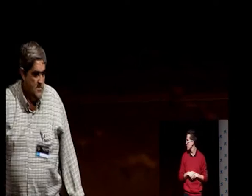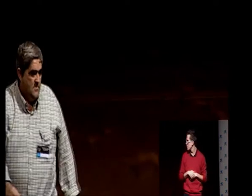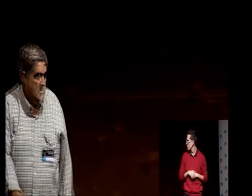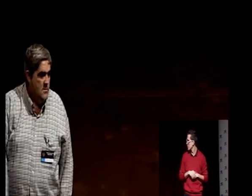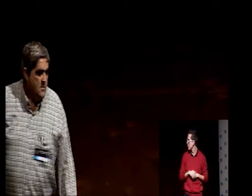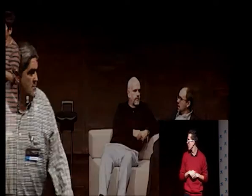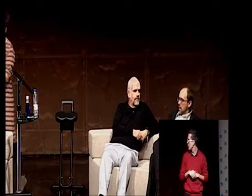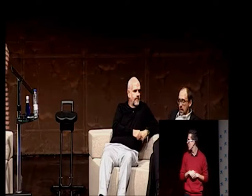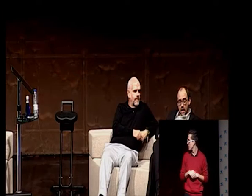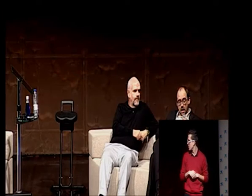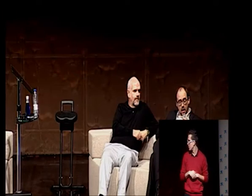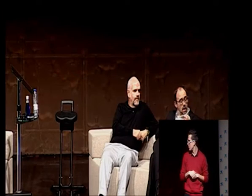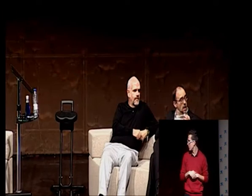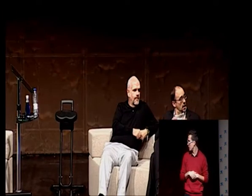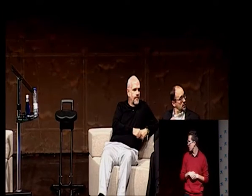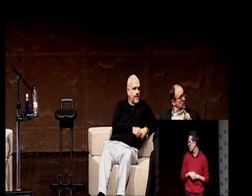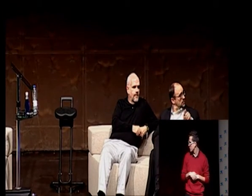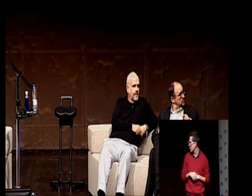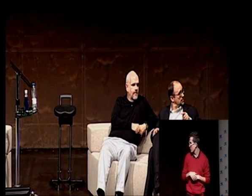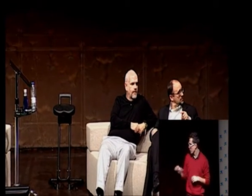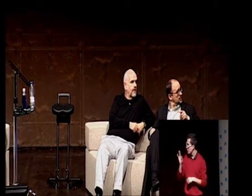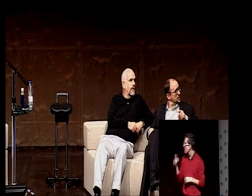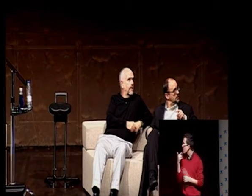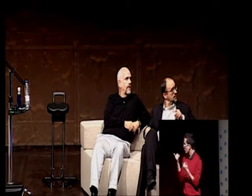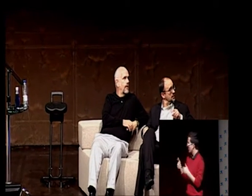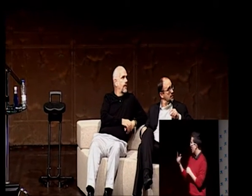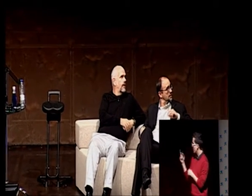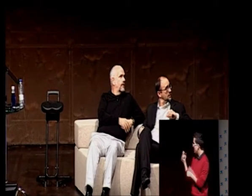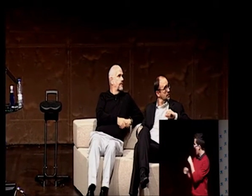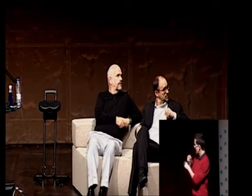famosos cada liarse y